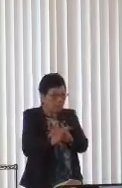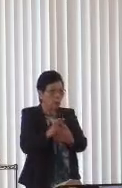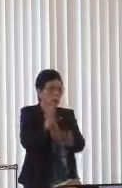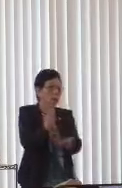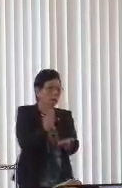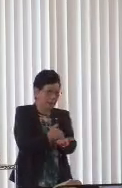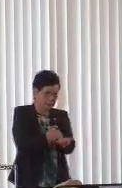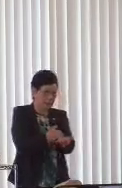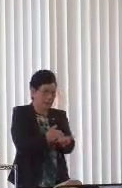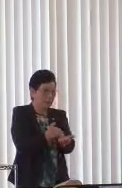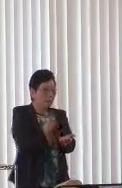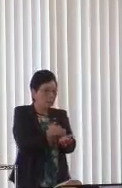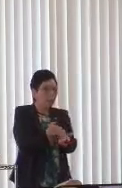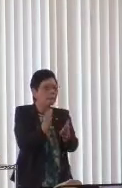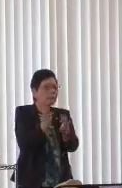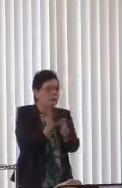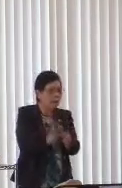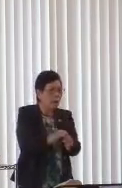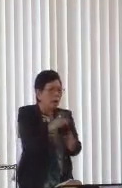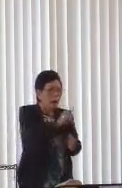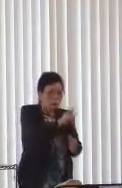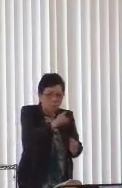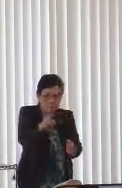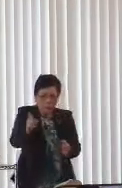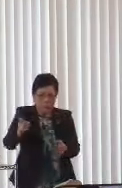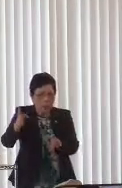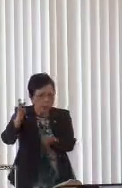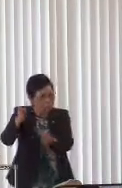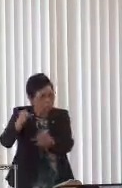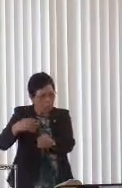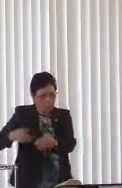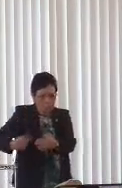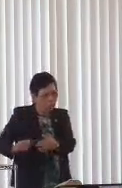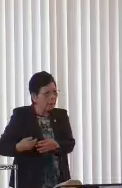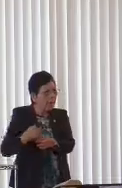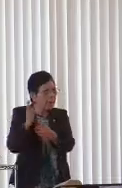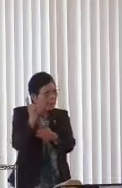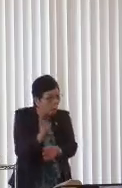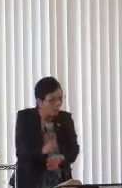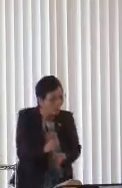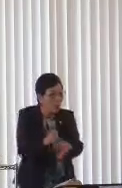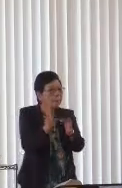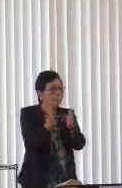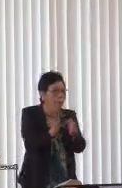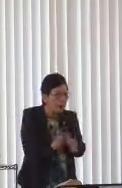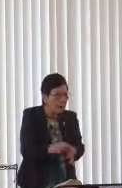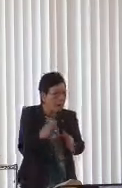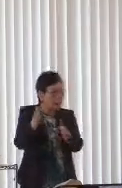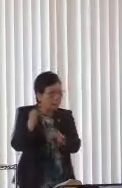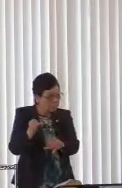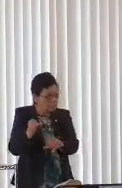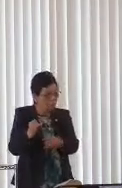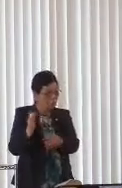さい、あなた方はその日その時を知らないのだから、といつイエス・キリストが来られるかは分からない。